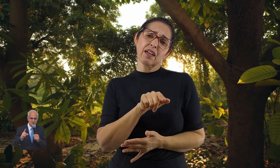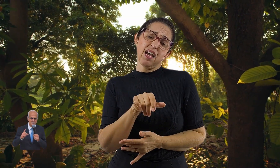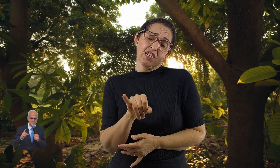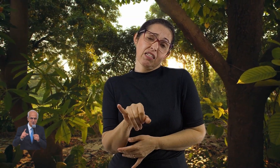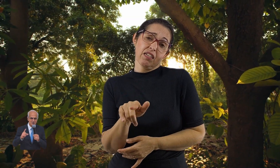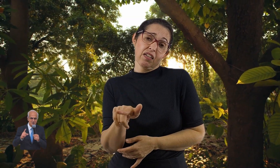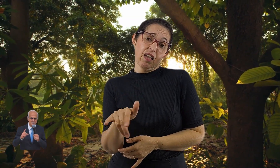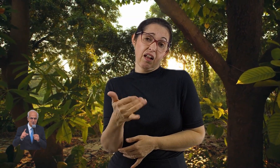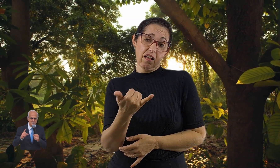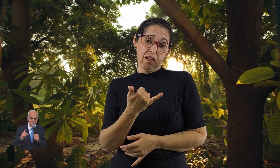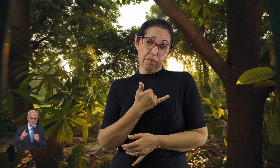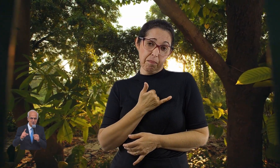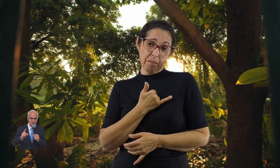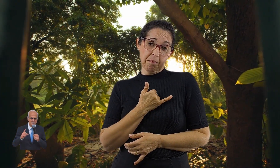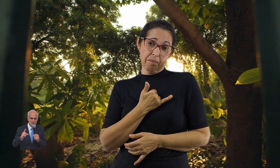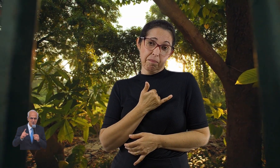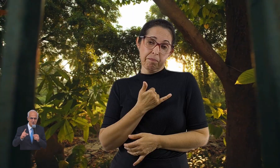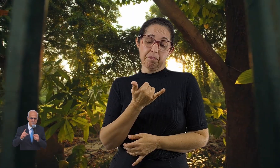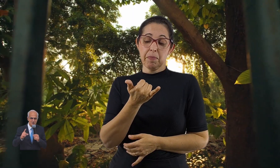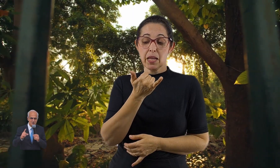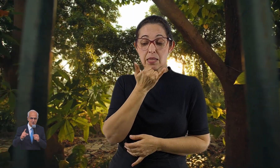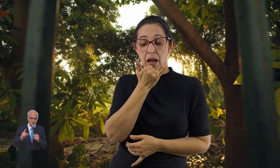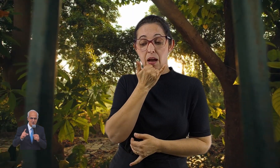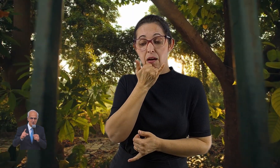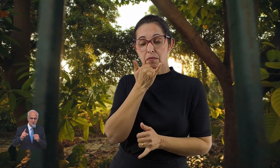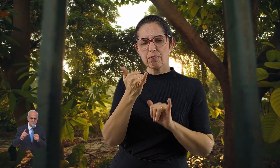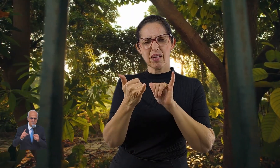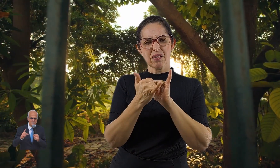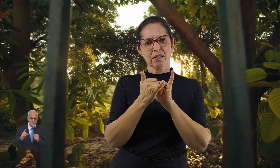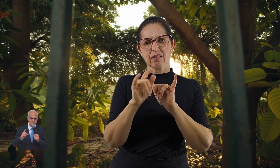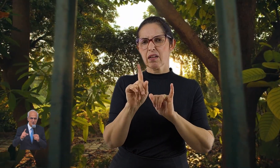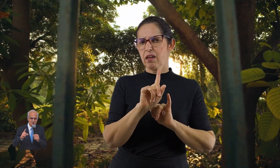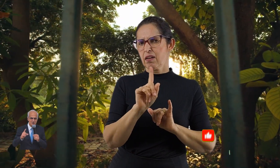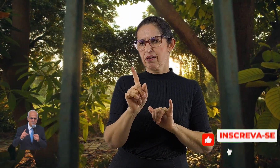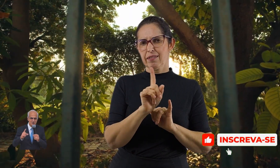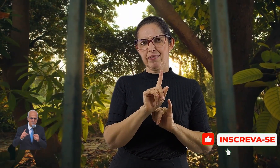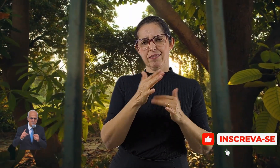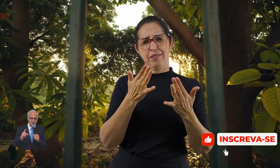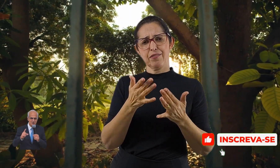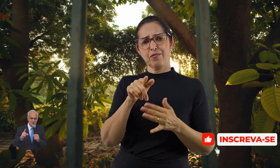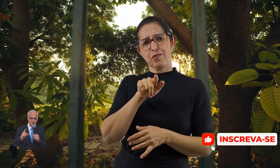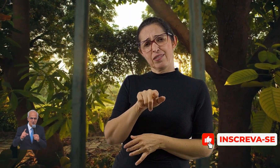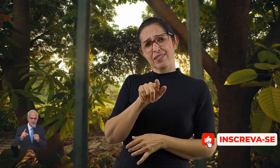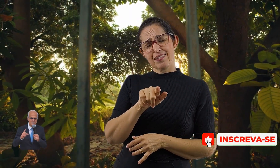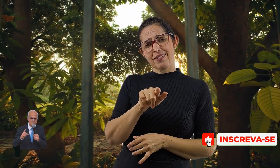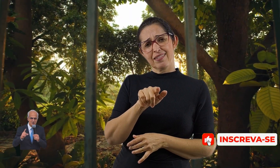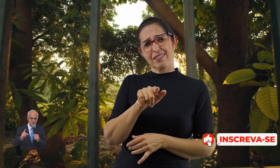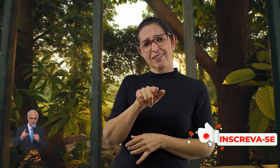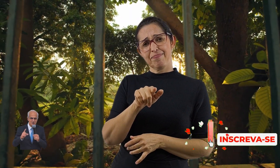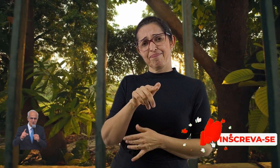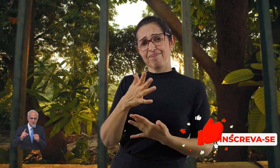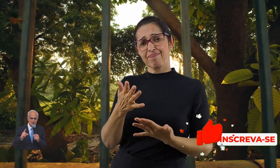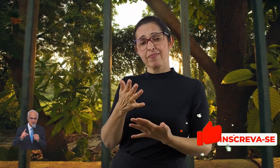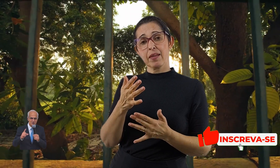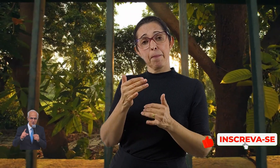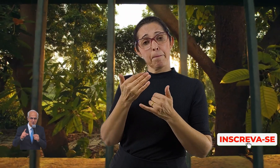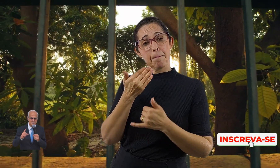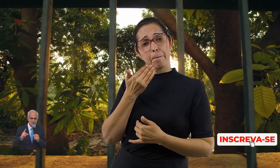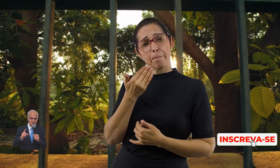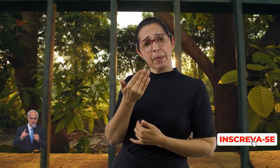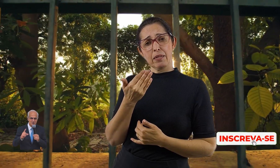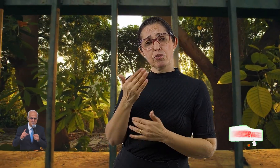ela me procurar, não tem sim nenhum. Eu quero a tua bênção, Senhor. Agora, se é humano, Senhor, tira, opera um